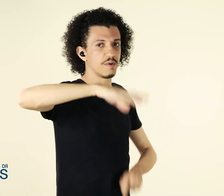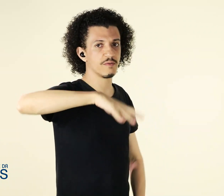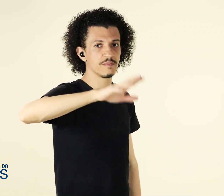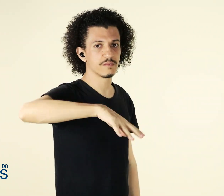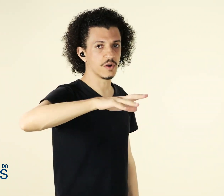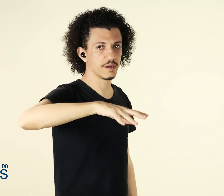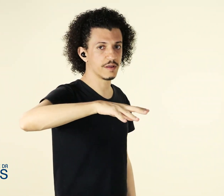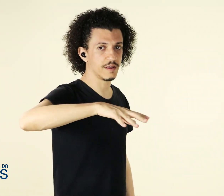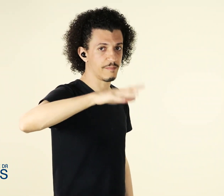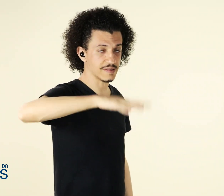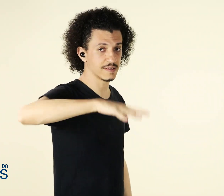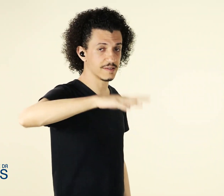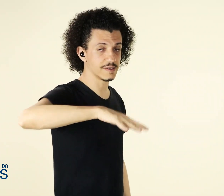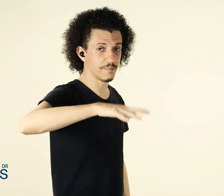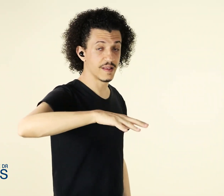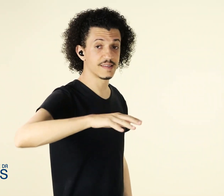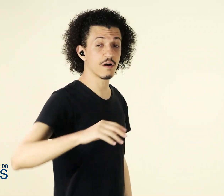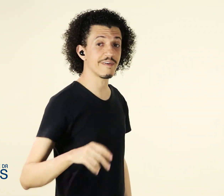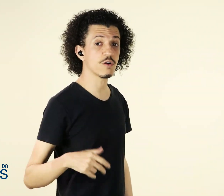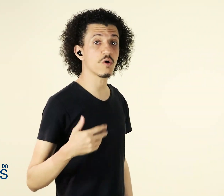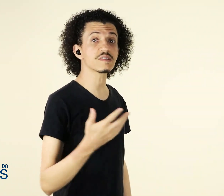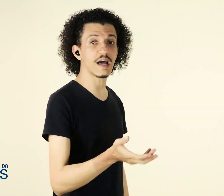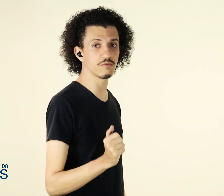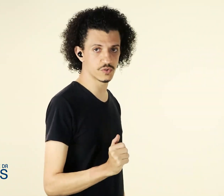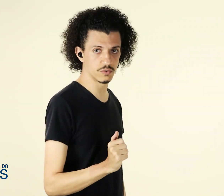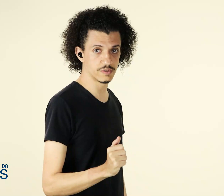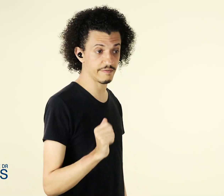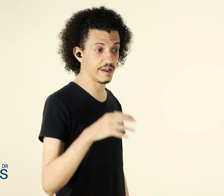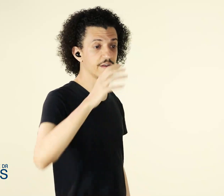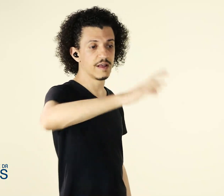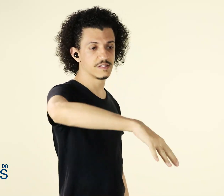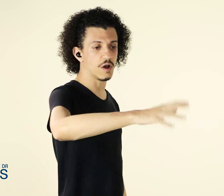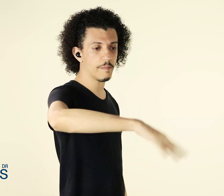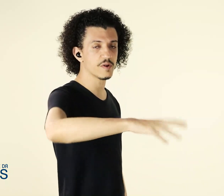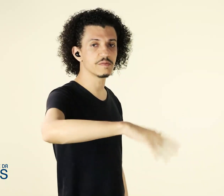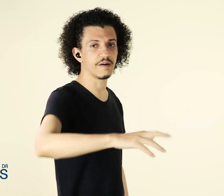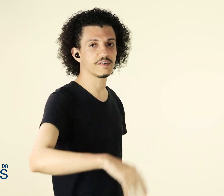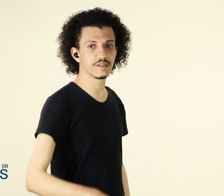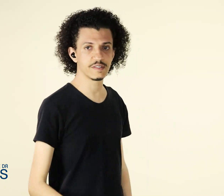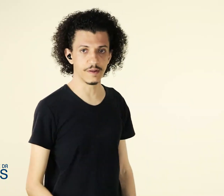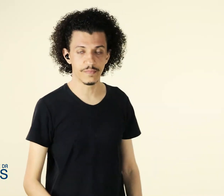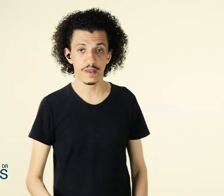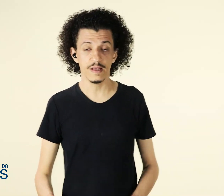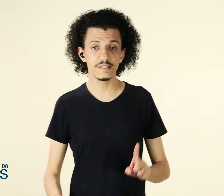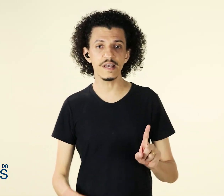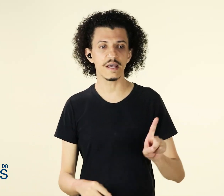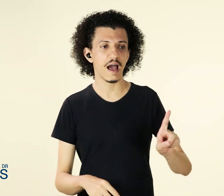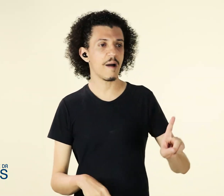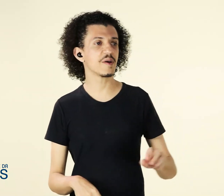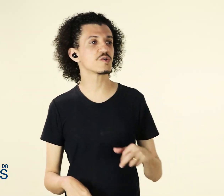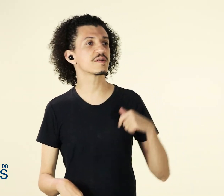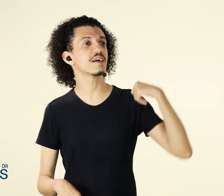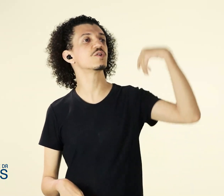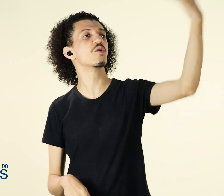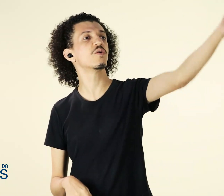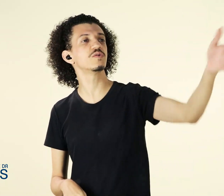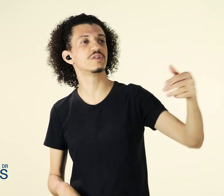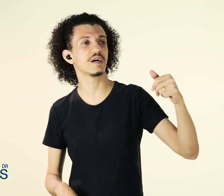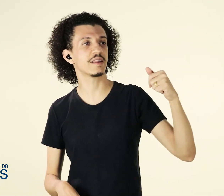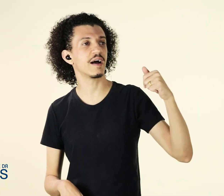mão, tocando aqui, passando assim. Você não vai encostar no surdo, você vai só aproximar, fazendo assim. Se a pessoa está de longe, já está